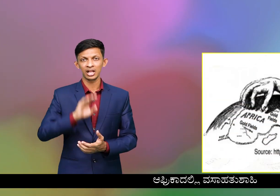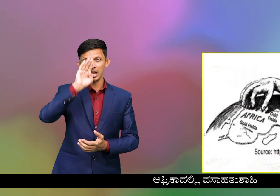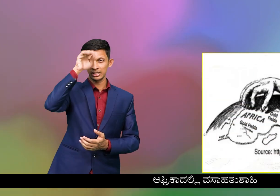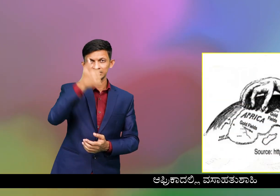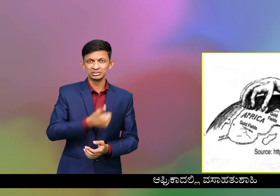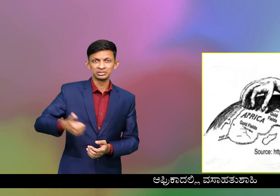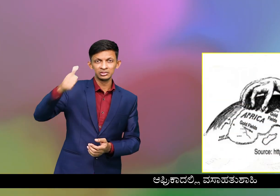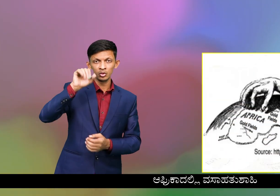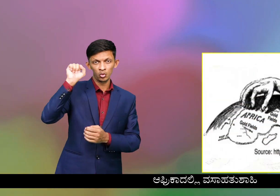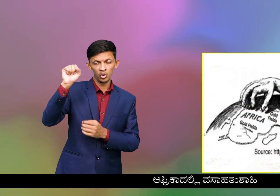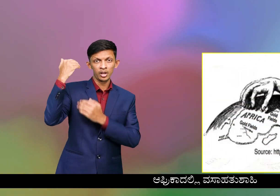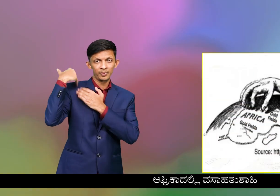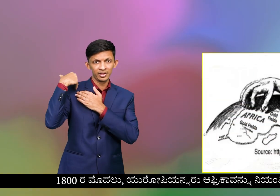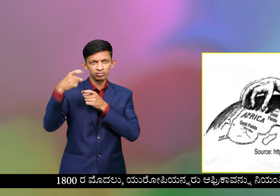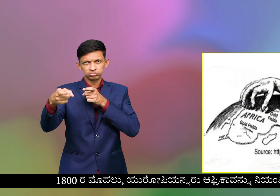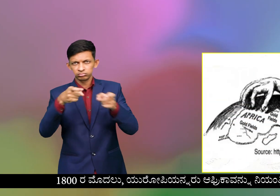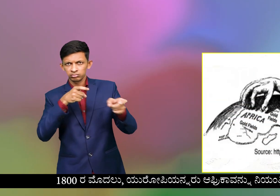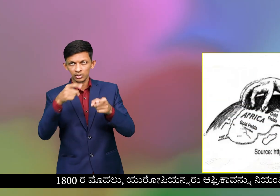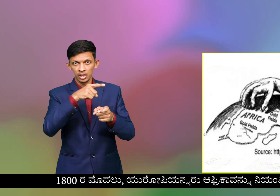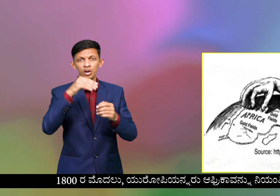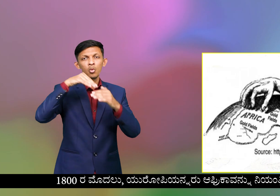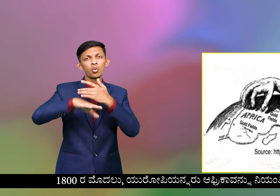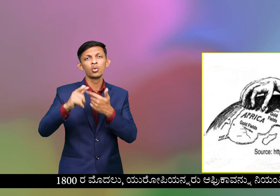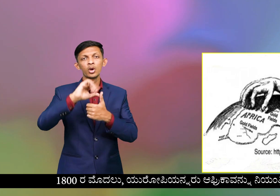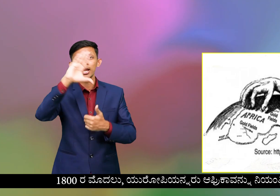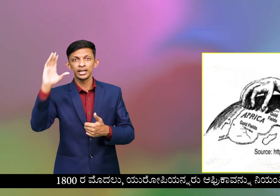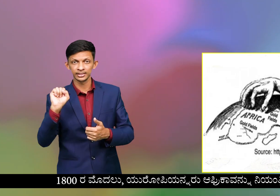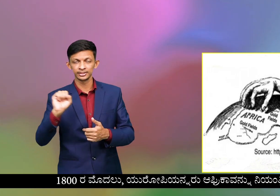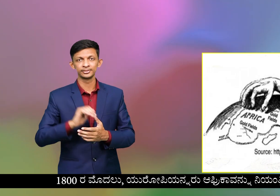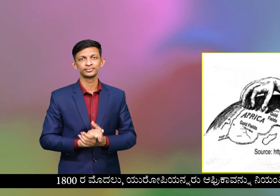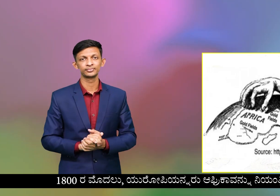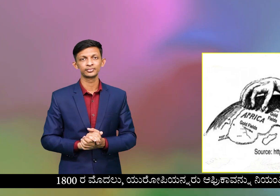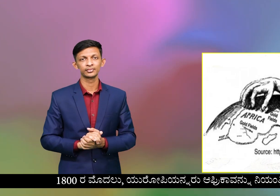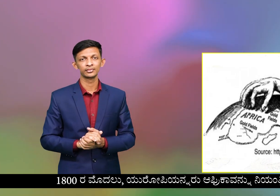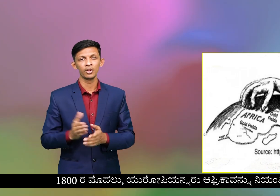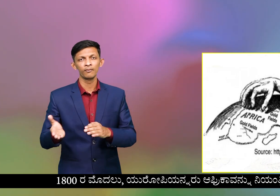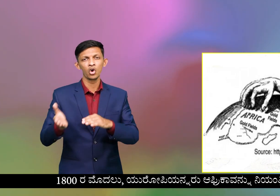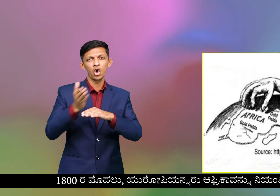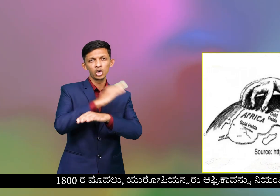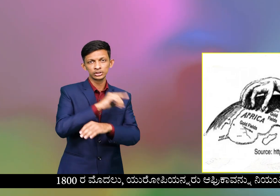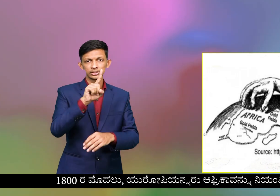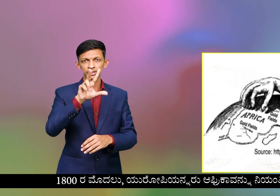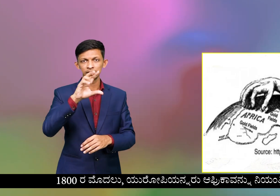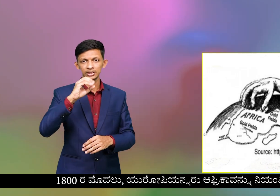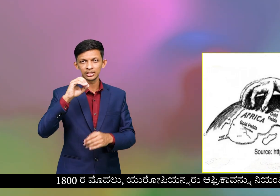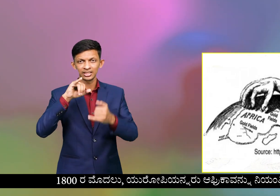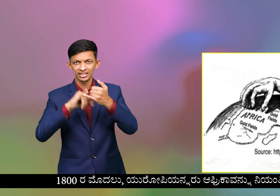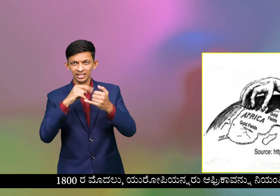ಆಫ್ರಿಕಾದಲ್ಲಿ ವಸಾಹತುಶಾಹಿ 1800ರ ಮೊದಲು ಯುರೋಪಿಯನ್ನರು ಆಫ್ರಿಕಾವನ್ನು ನಿಯಂತ್ರಿಸಲು